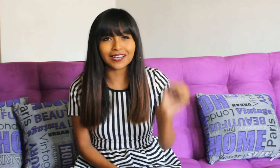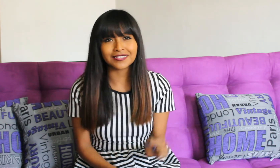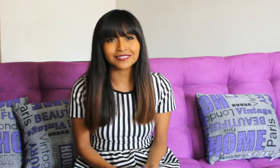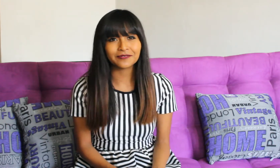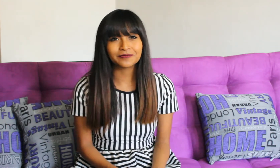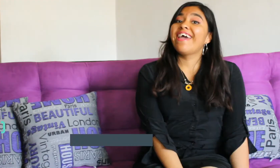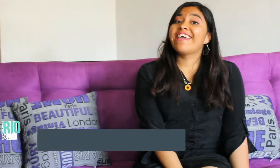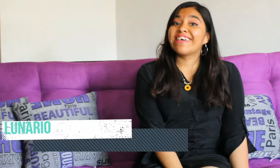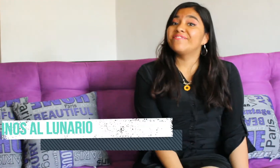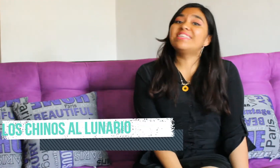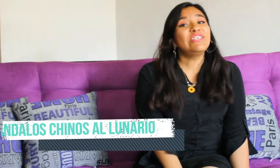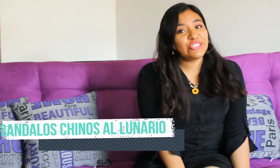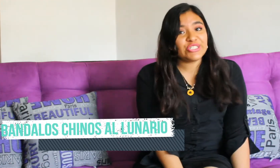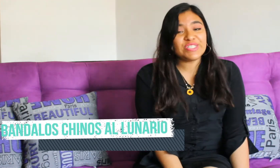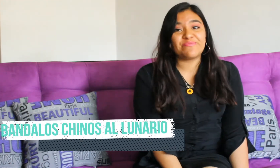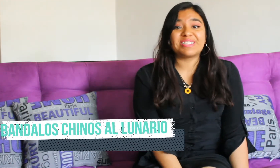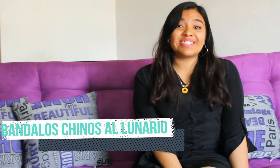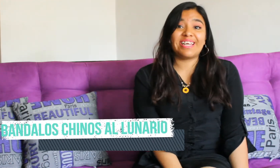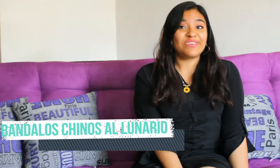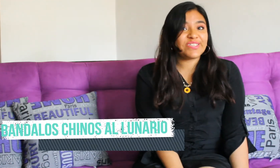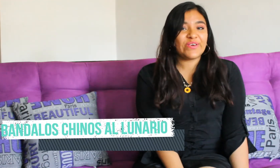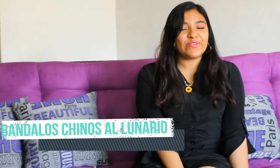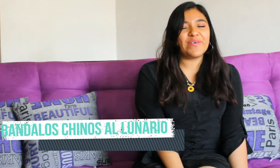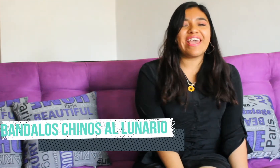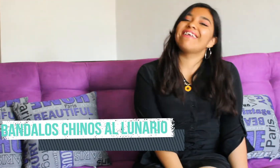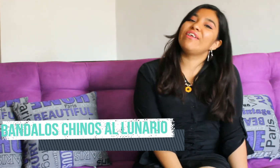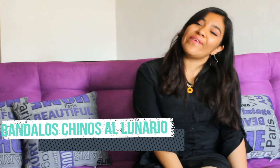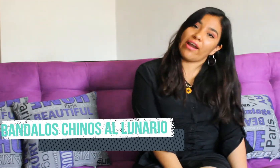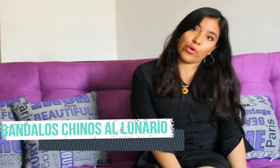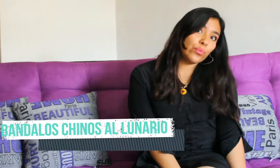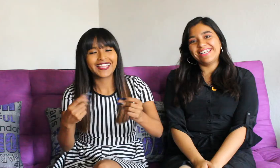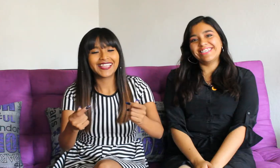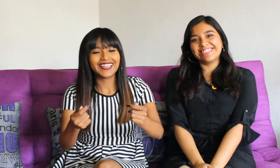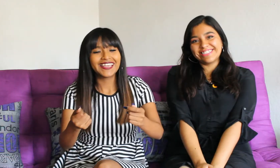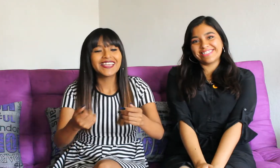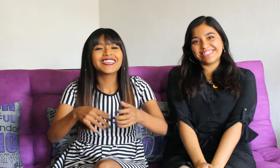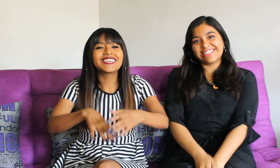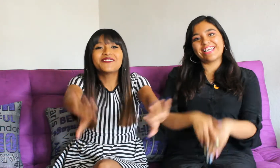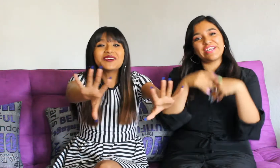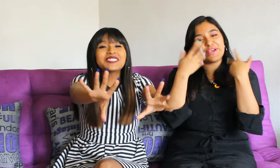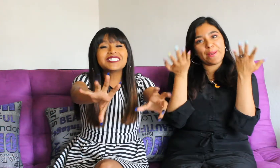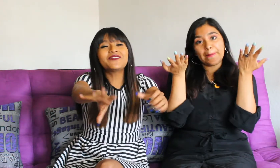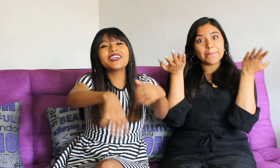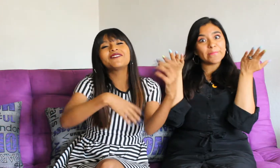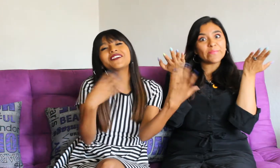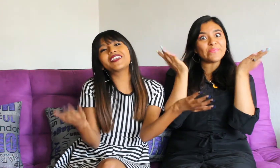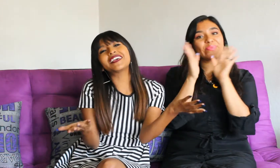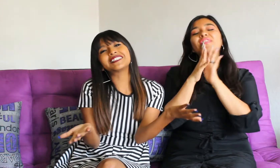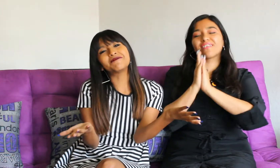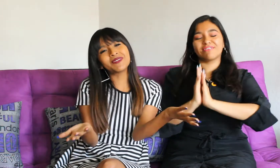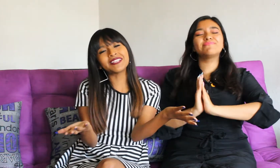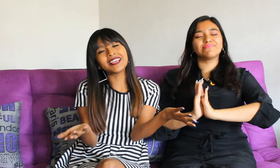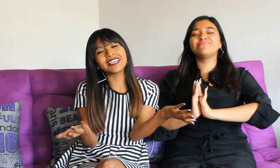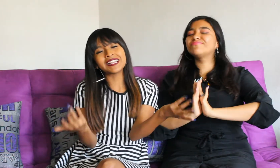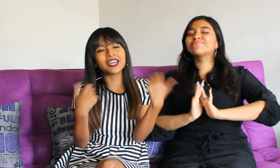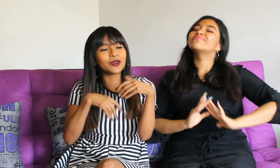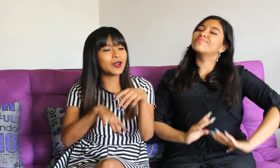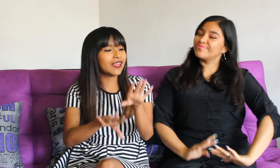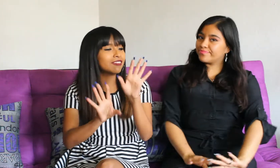sociales. Banda Los Chinos se presentan el 11 de octubre en el Lunar. Y amigos, este fue el video de la semana, el Rolando